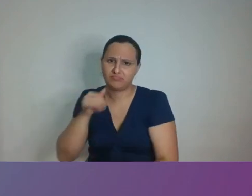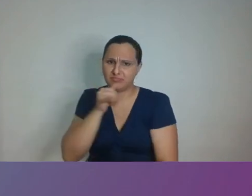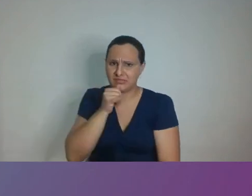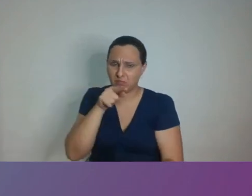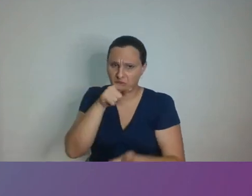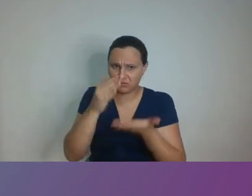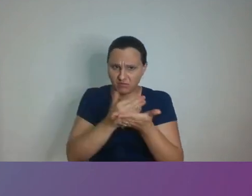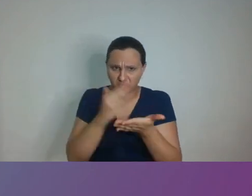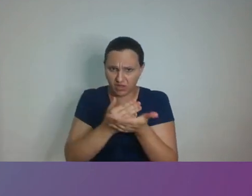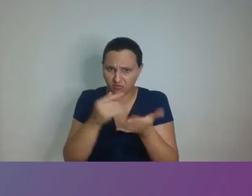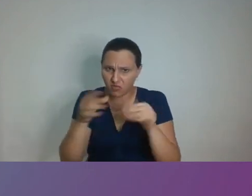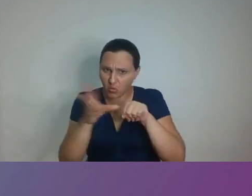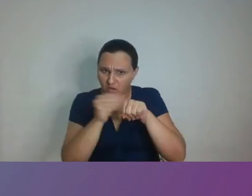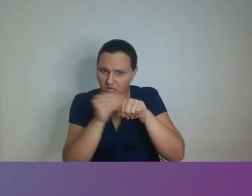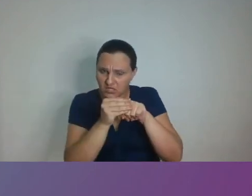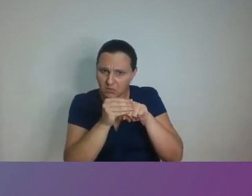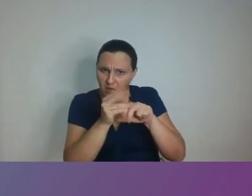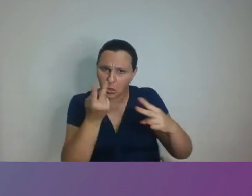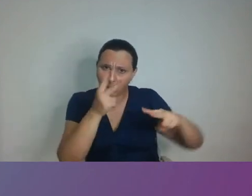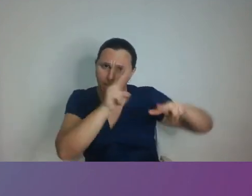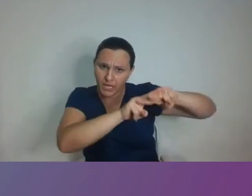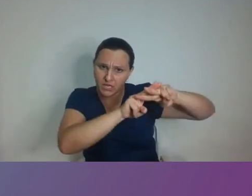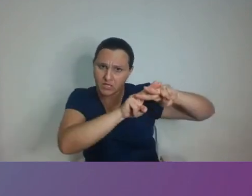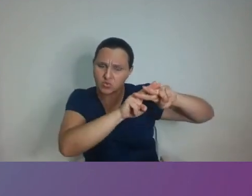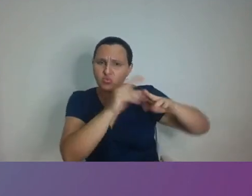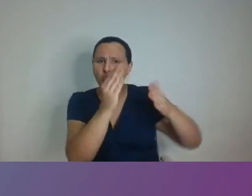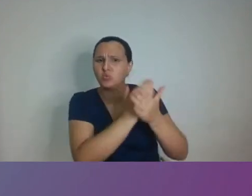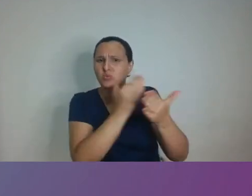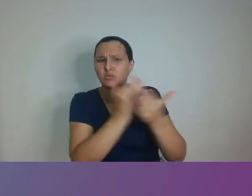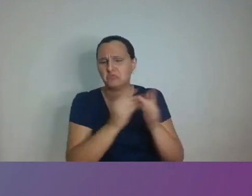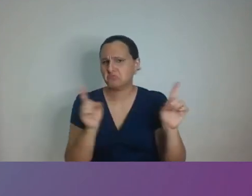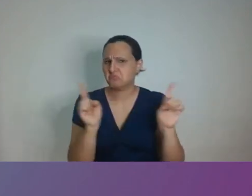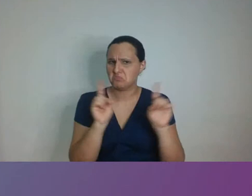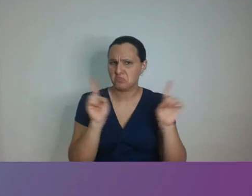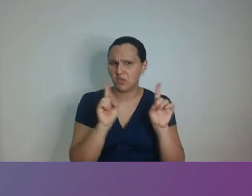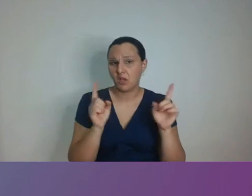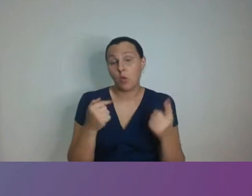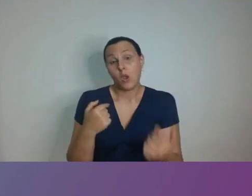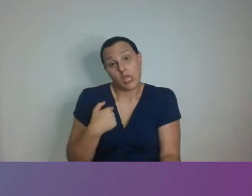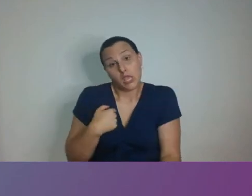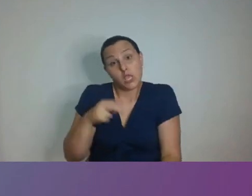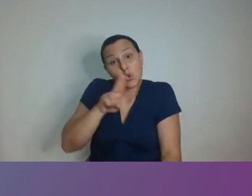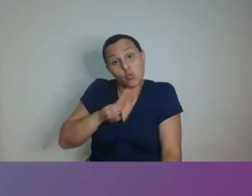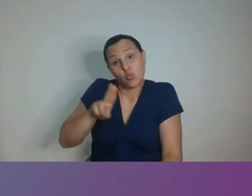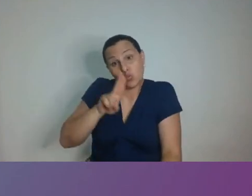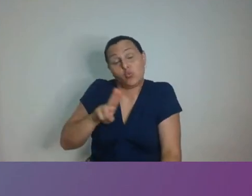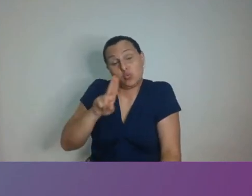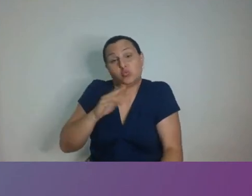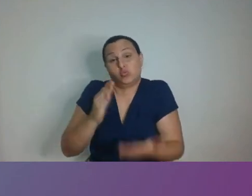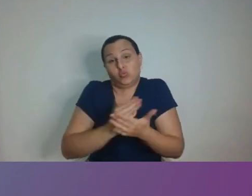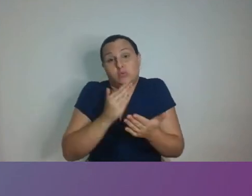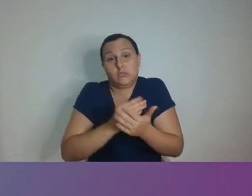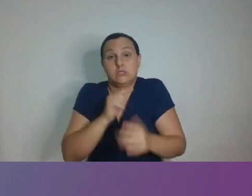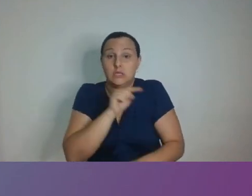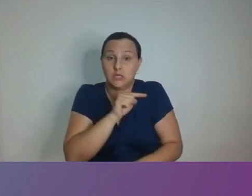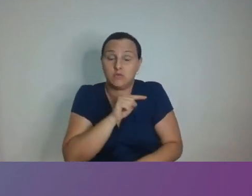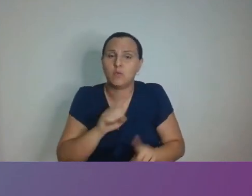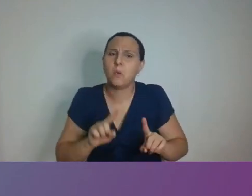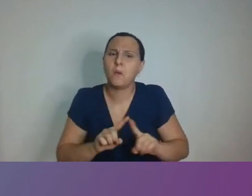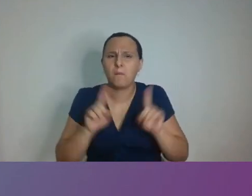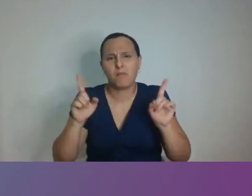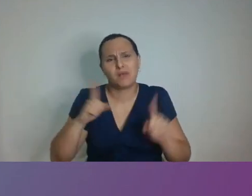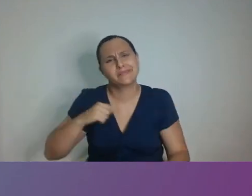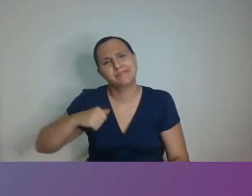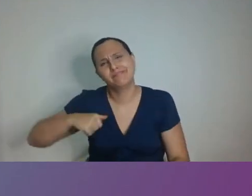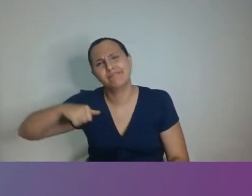livro. A gente traz esse livro para discussão porque é o livro que eu uso para referenciar as minhas discussões, tá